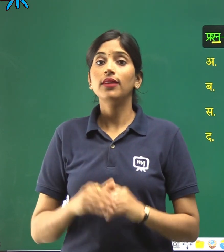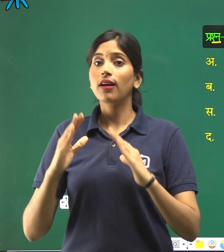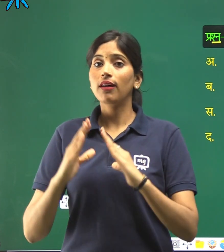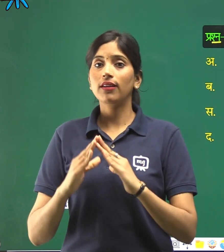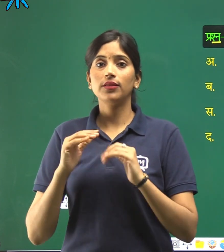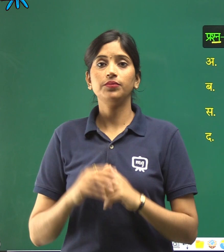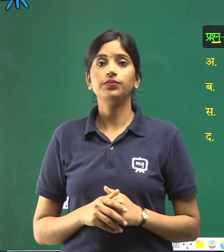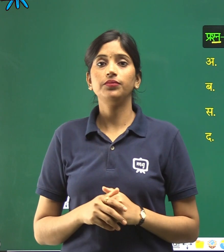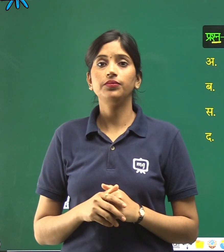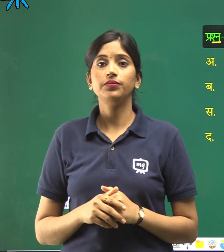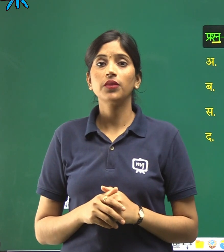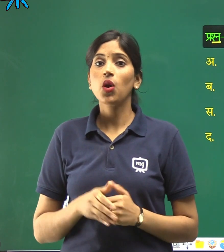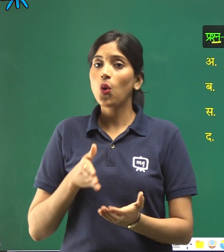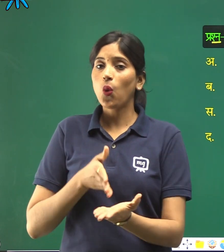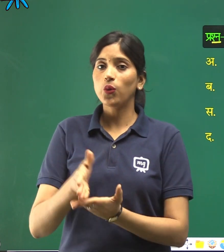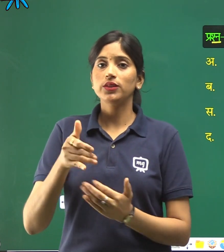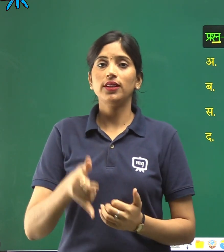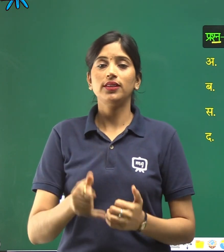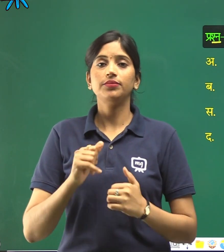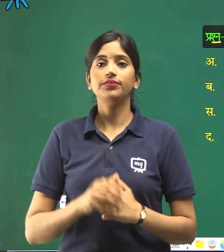घर होता है।